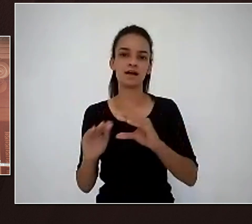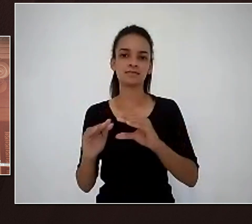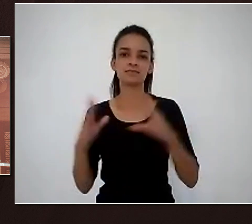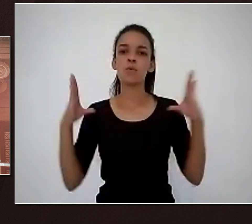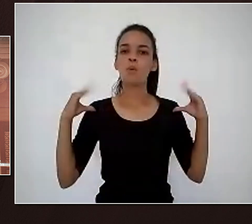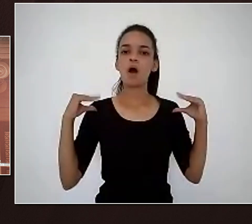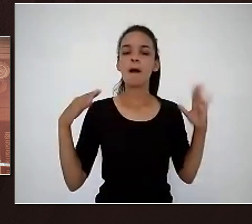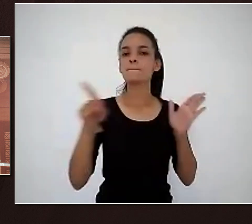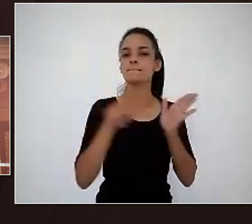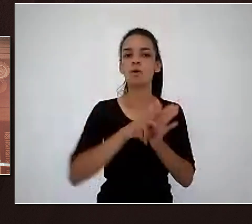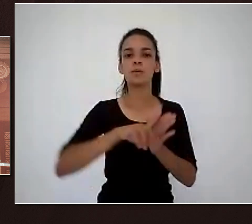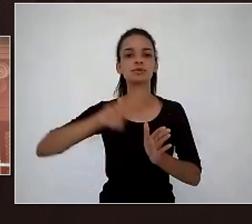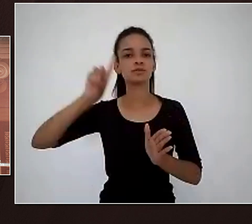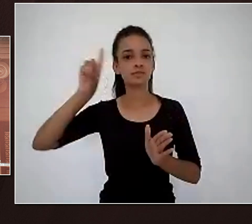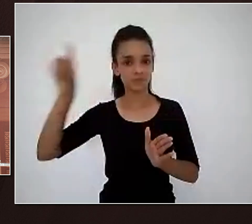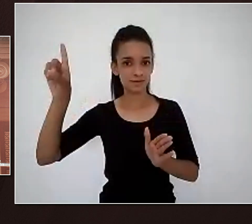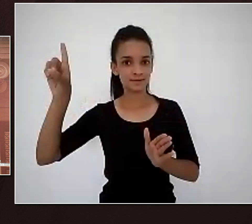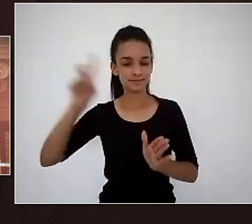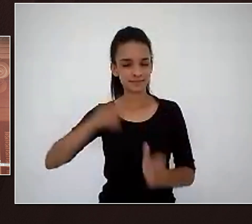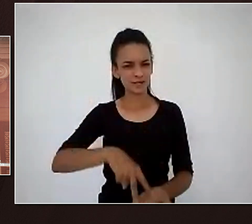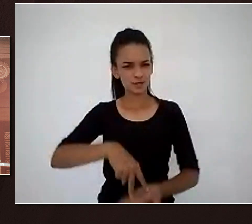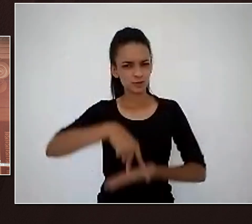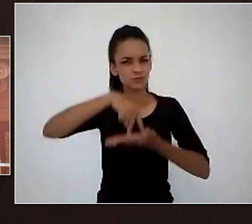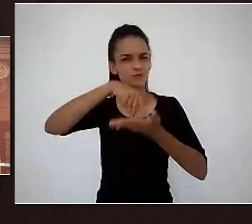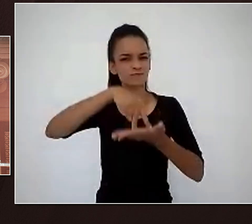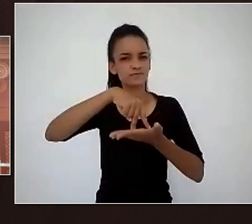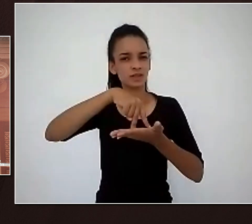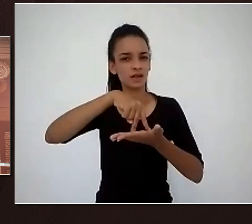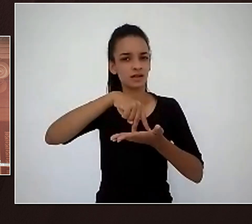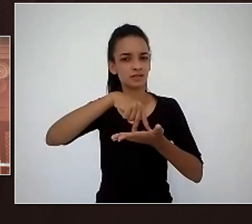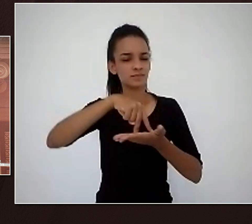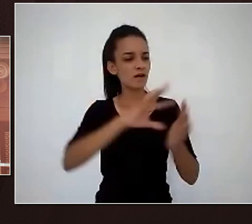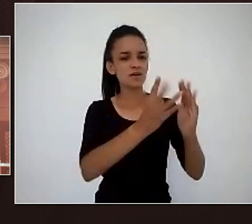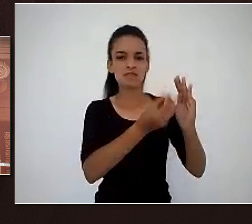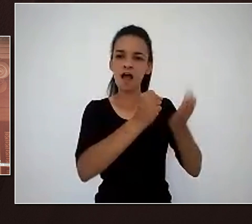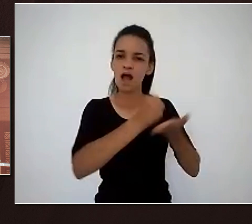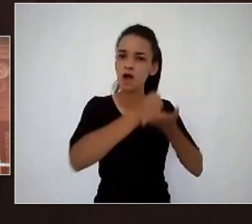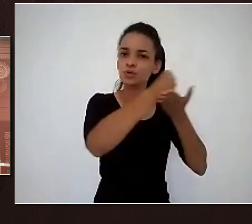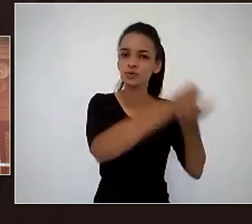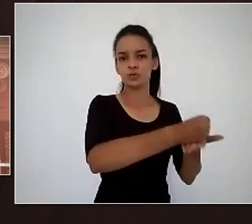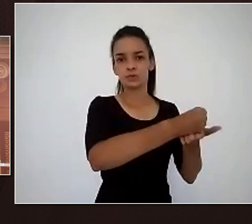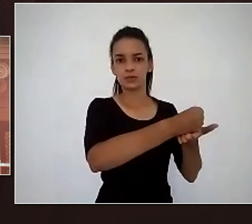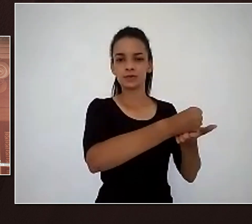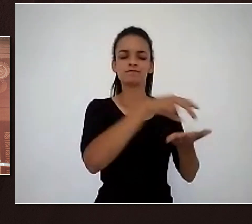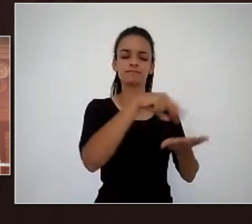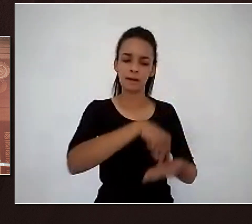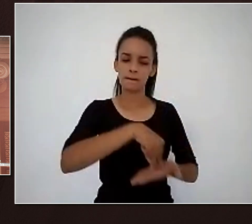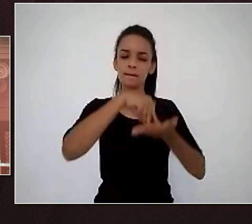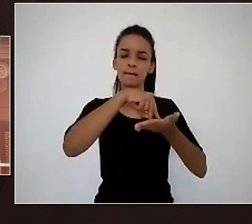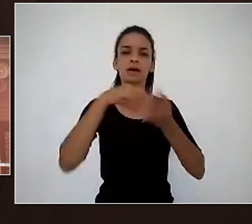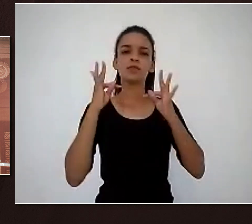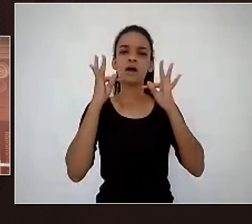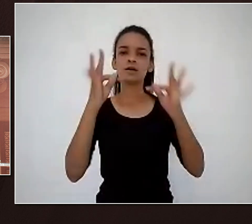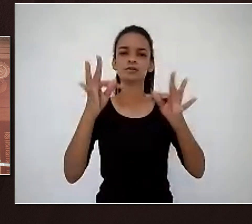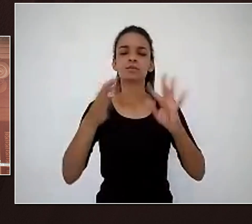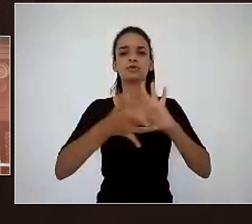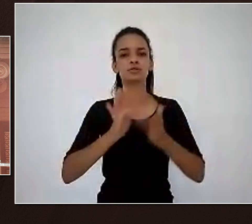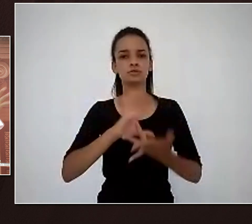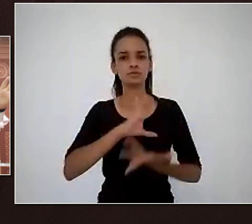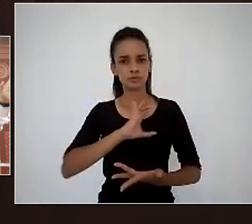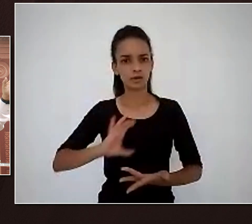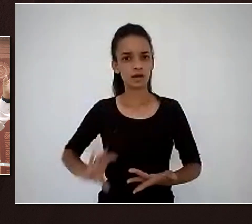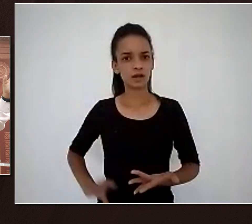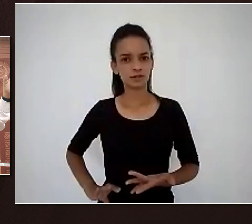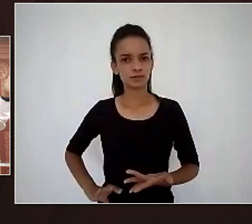que sustenta, que ajuda a igreja a sustentar o testemunho para brilhar na noite escura,